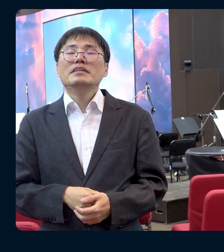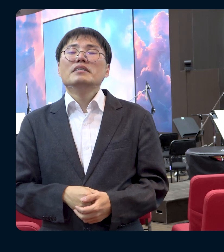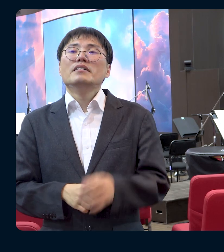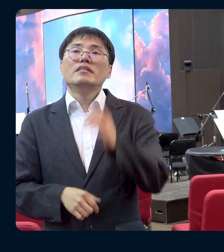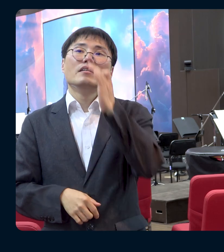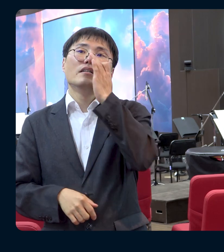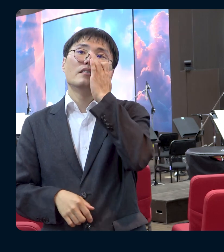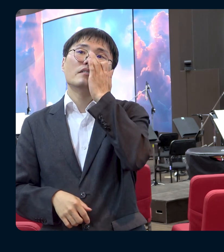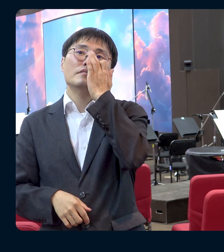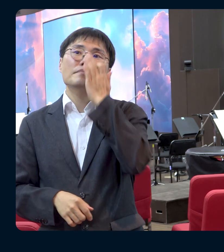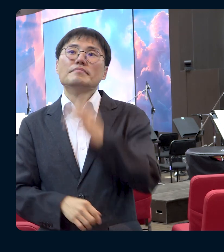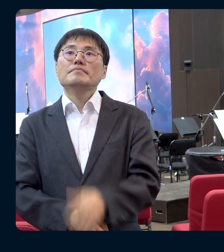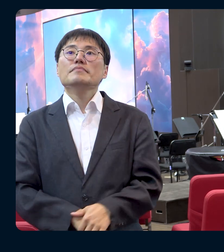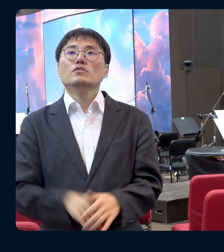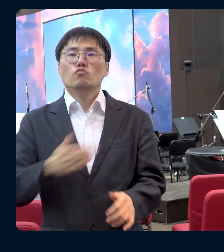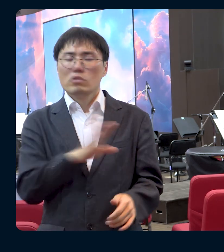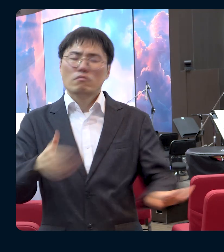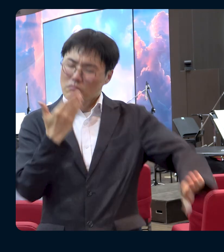여러분,